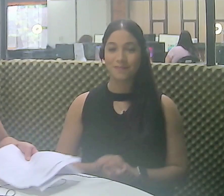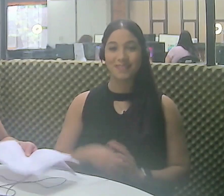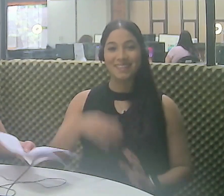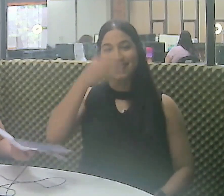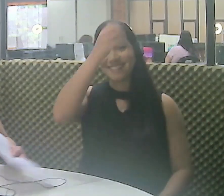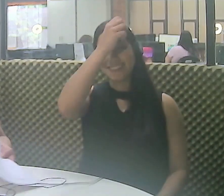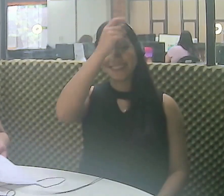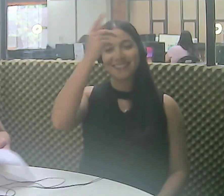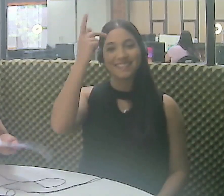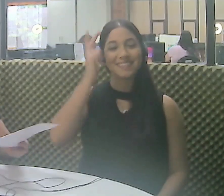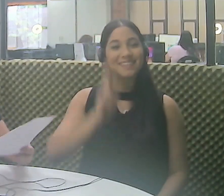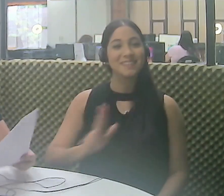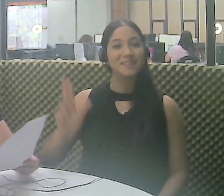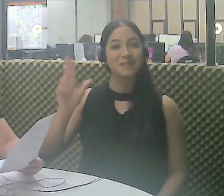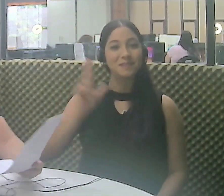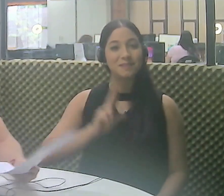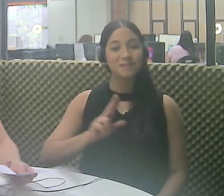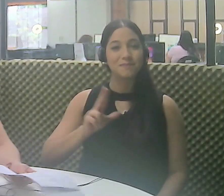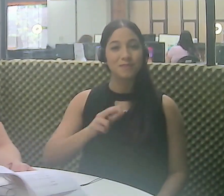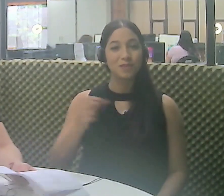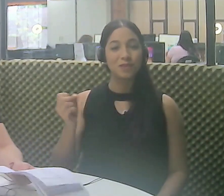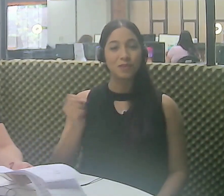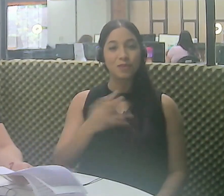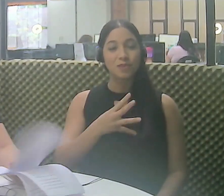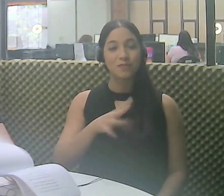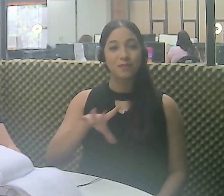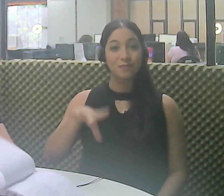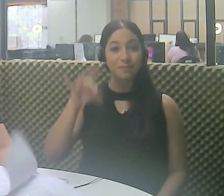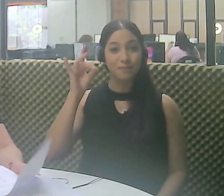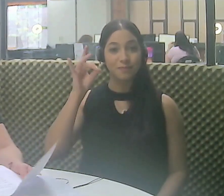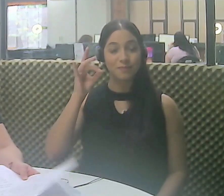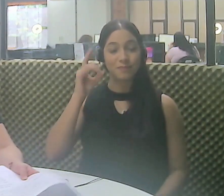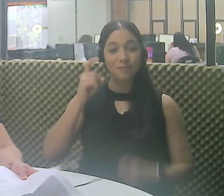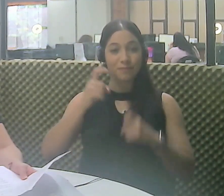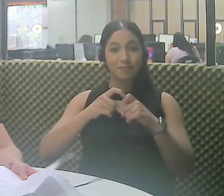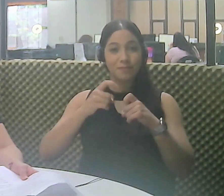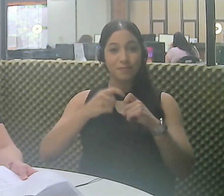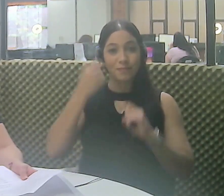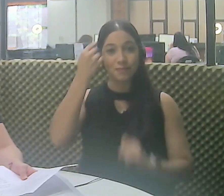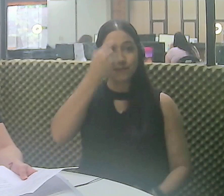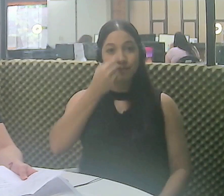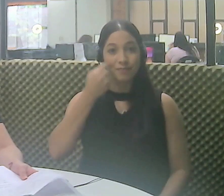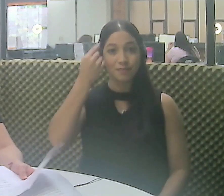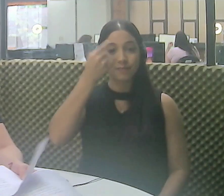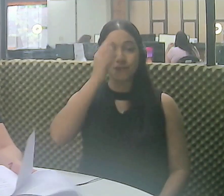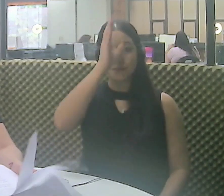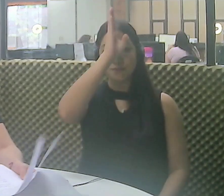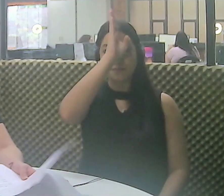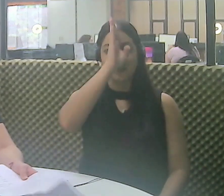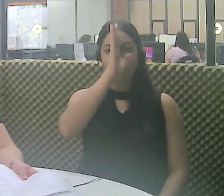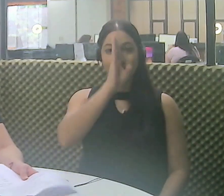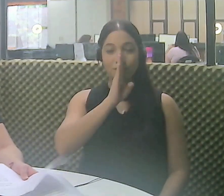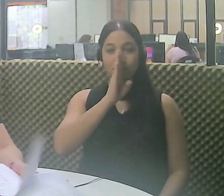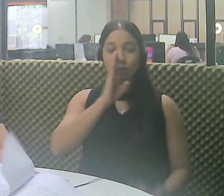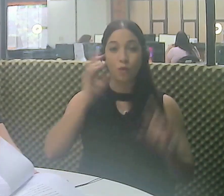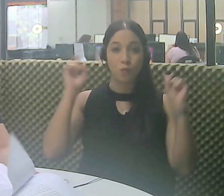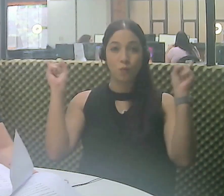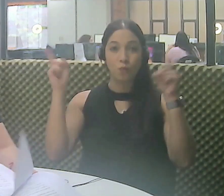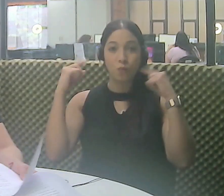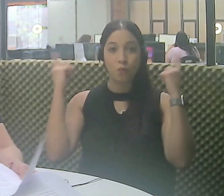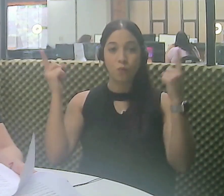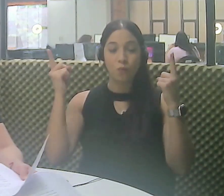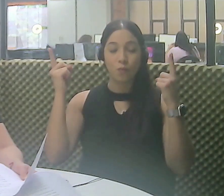A Prefeitura de Uberlândia oferece mais uma opção de atendimento oftalmológico gratuito. Além do Ambulatório Municipal